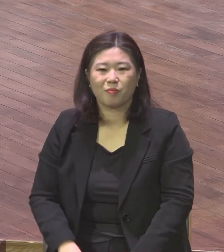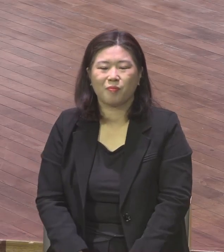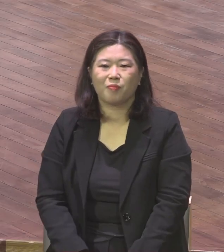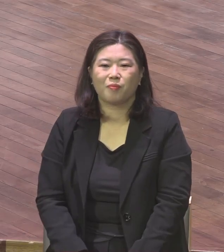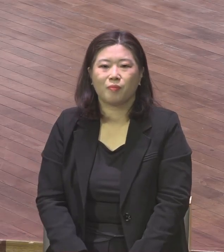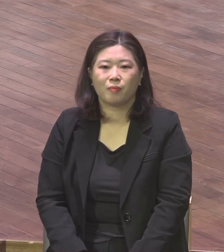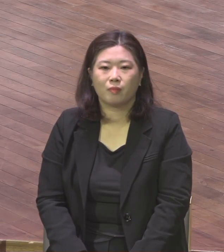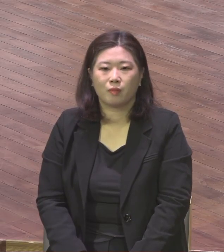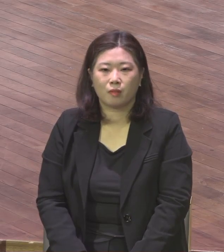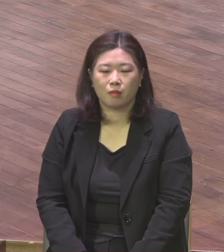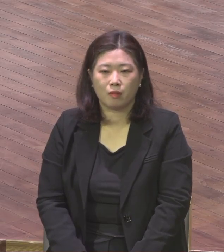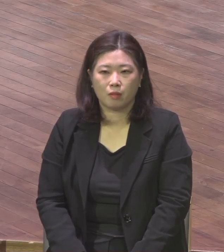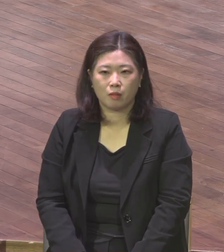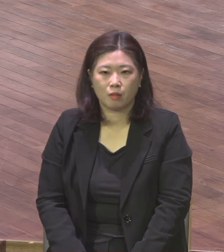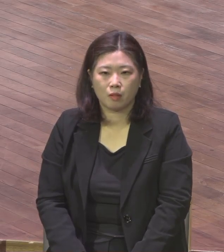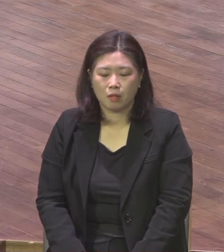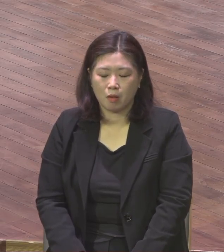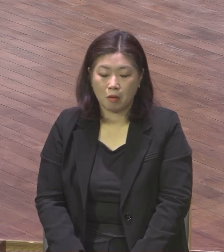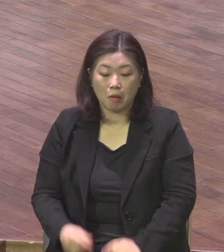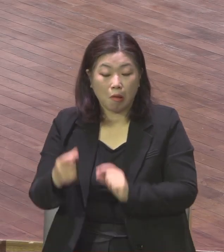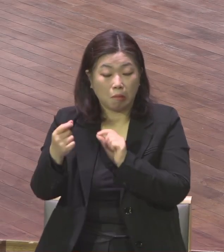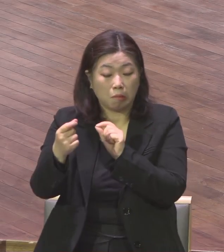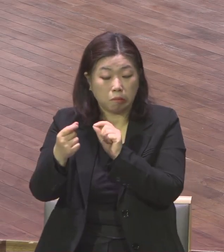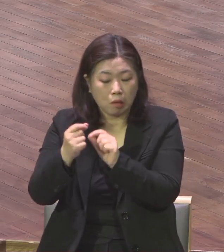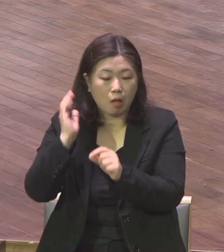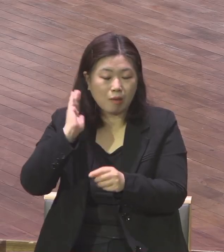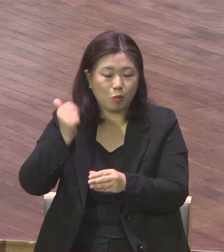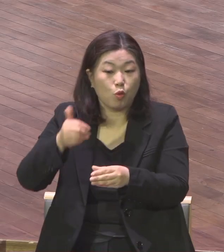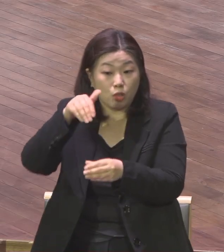대통령 선거가 갑자기 치러지는데 그야말로